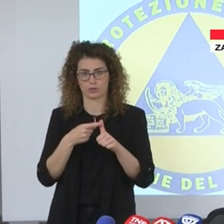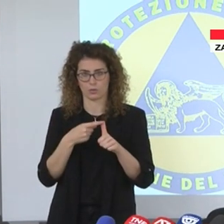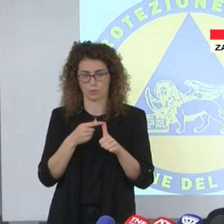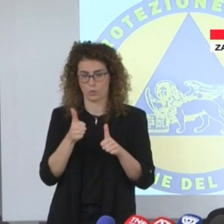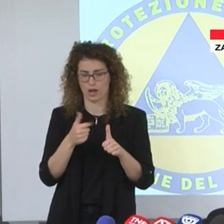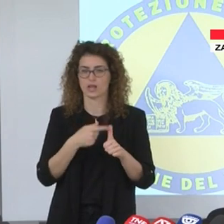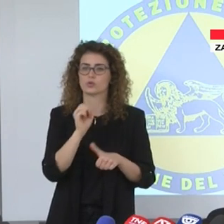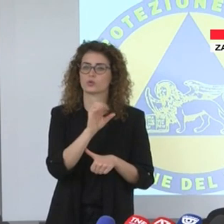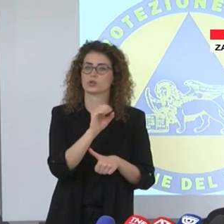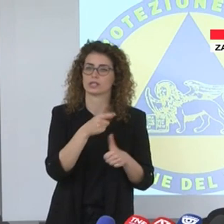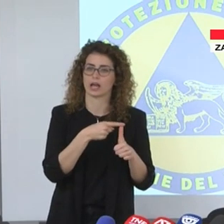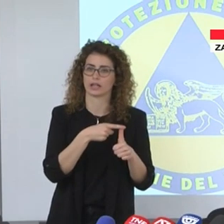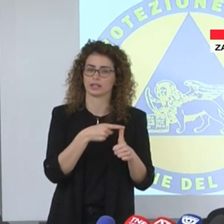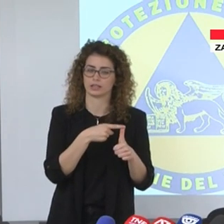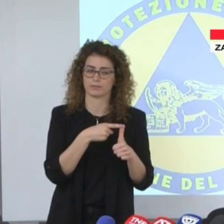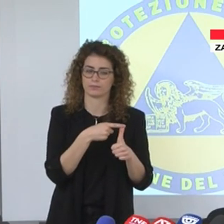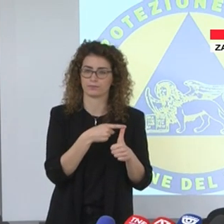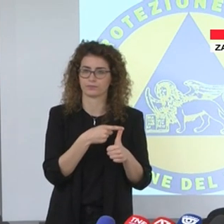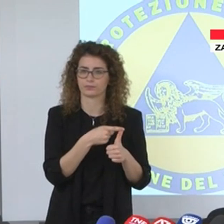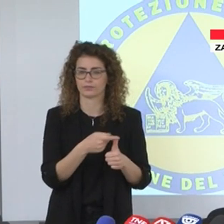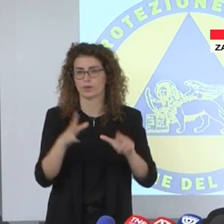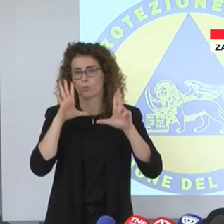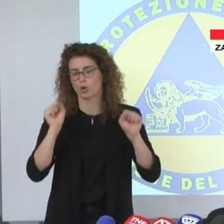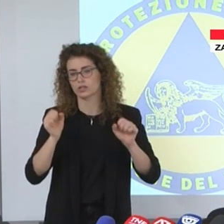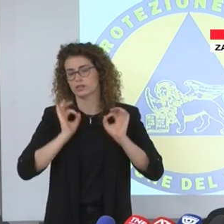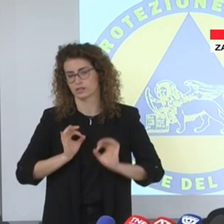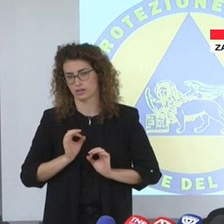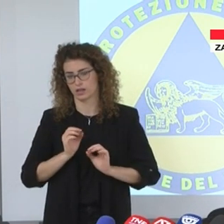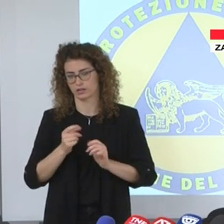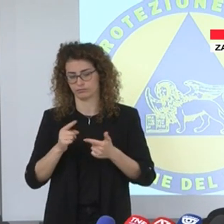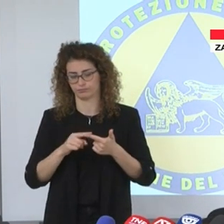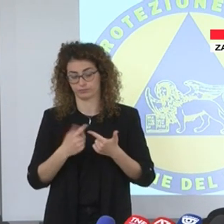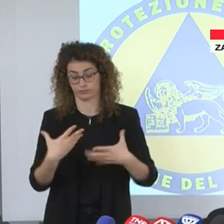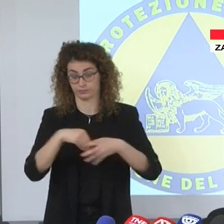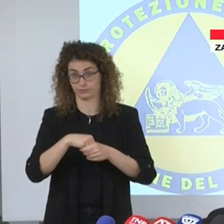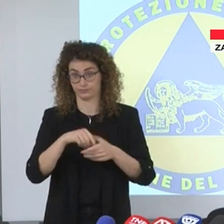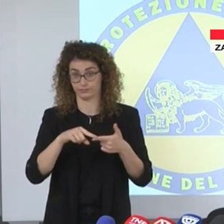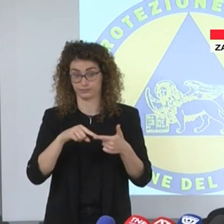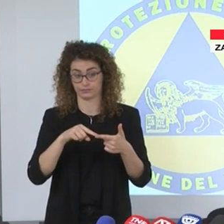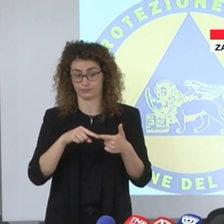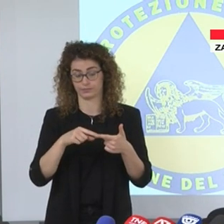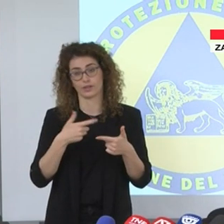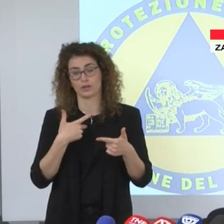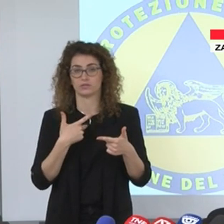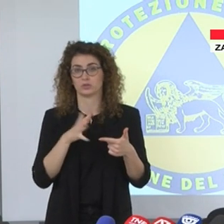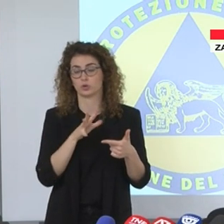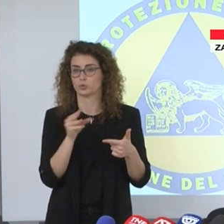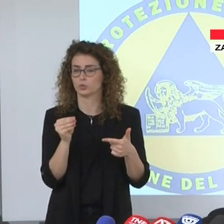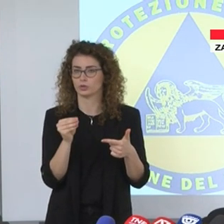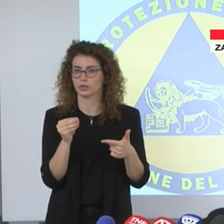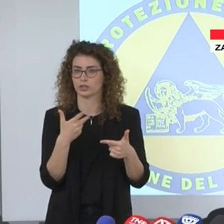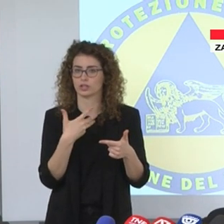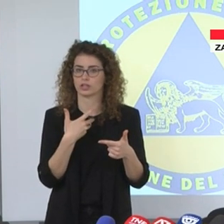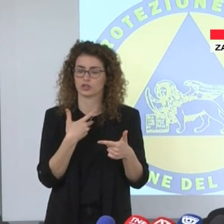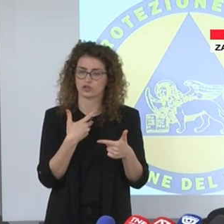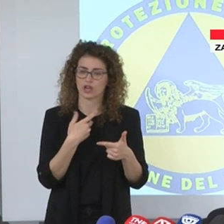quindi insegnanti, forze dell'ordine, e nelle forze dell'ordine sono un po' tutti, perché le forze dell'ordine c'erano dentro